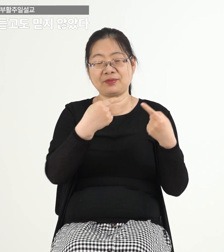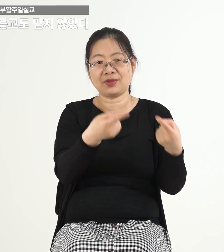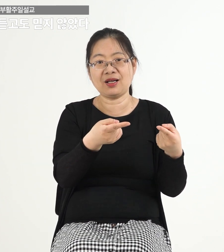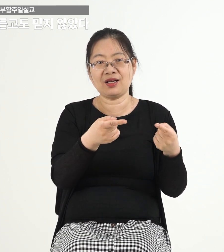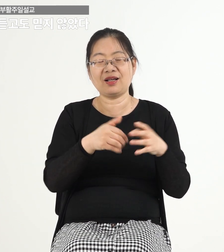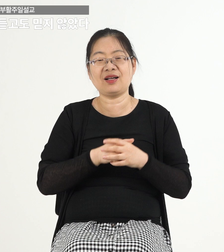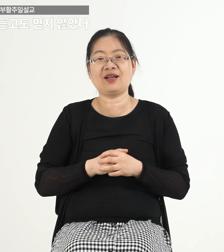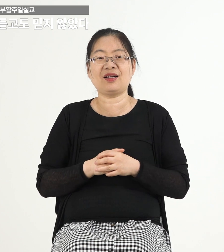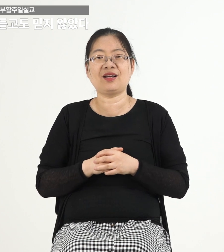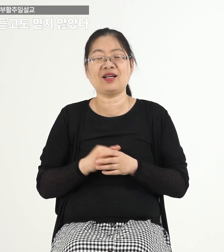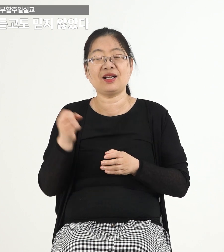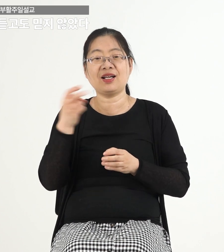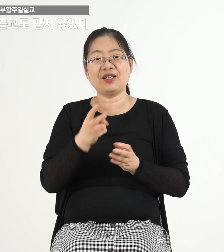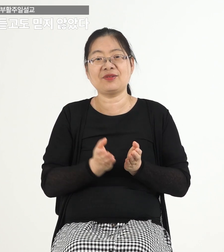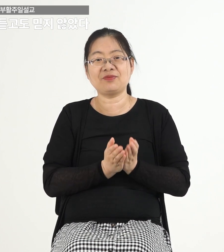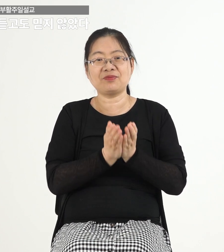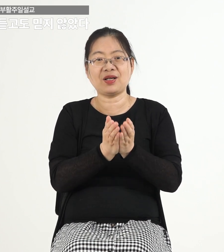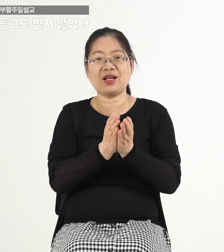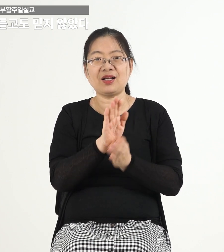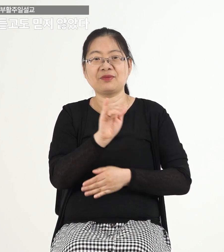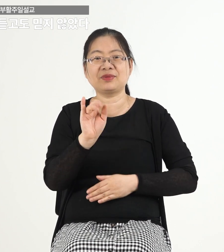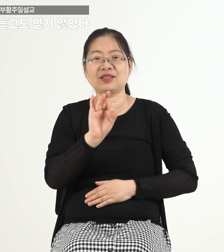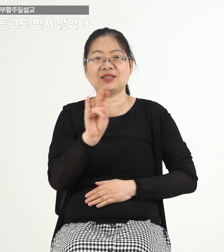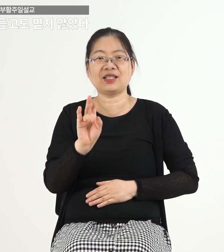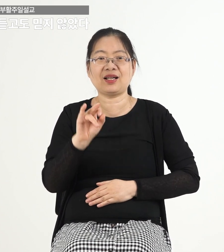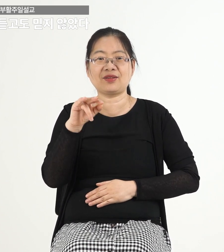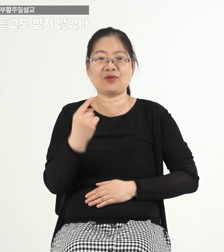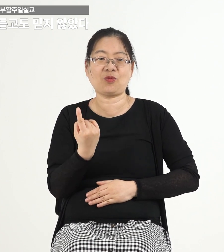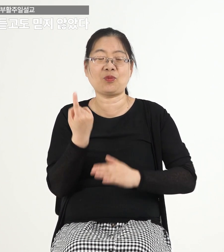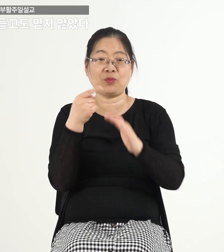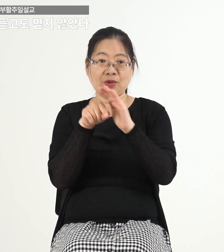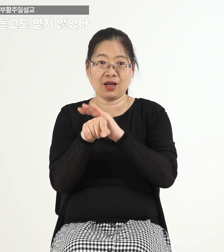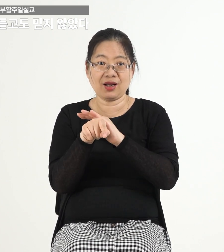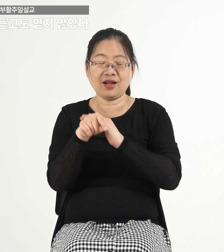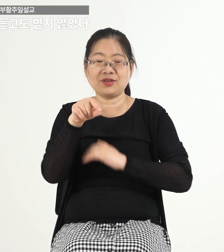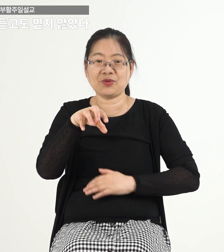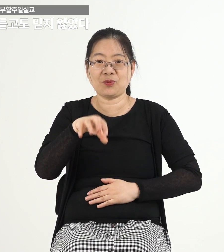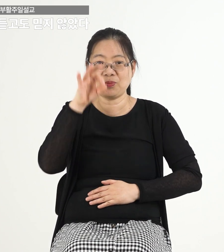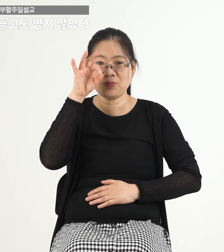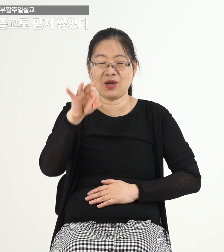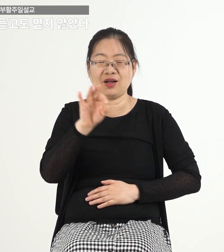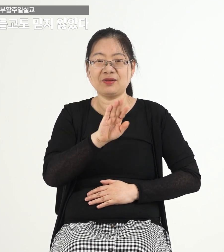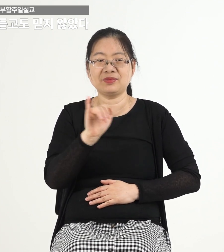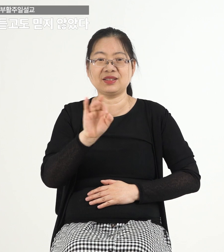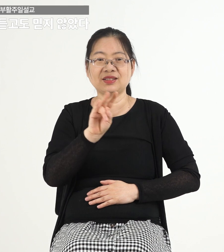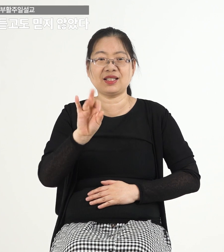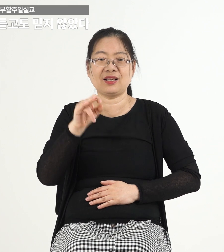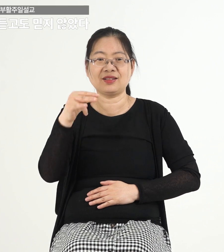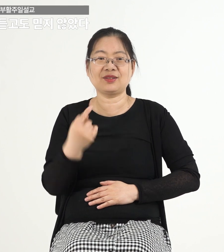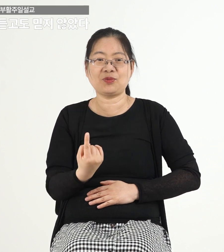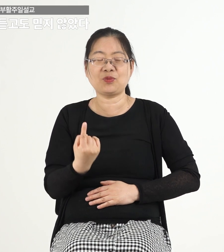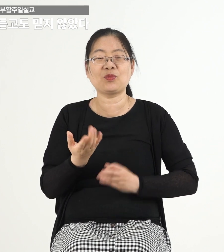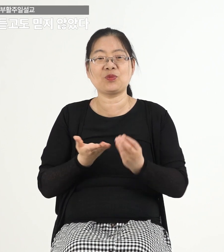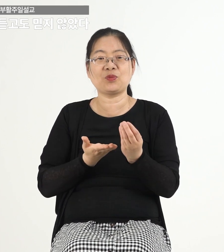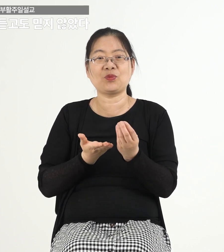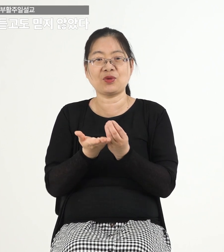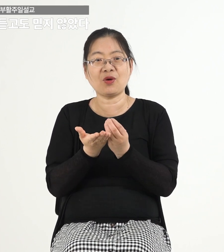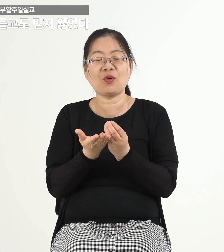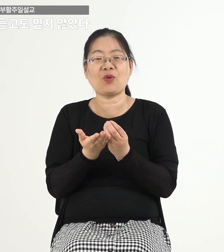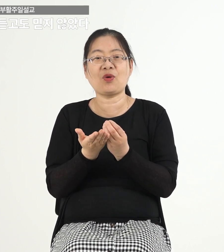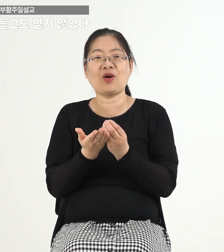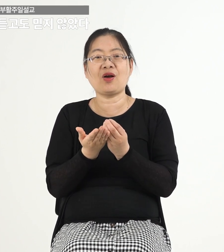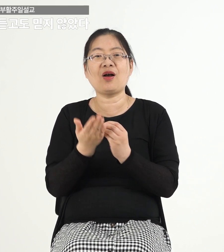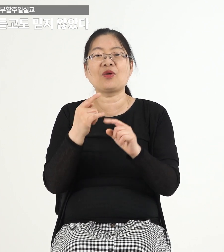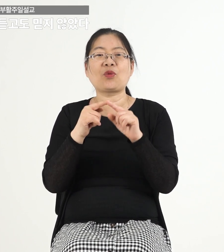그분들은 다시 배를 타고 비양도로 들어갑니다. 거기에 보면 비양도라는 섬에